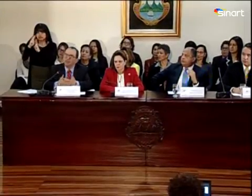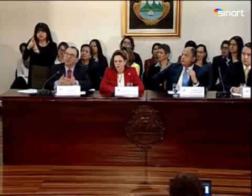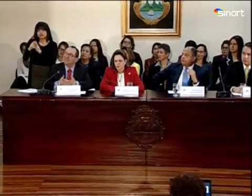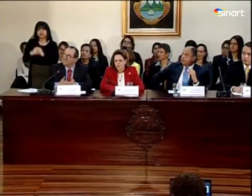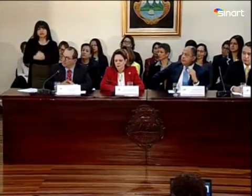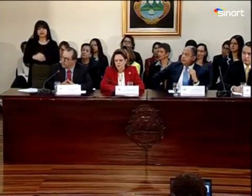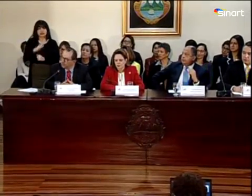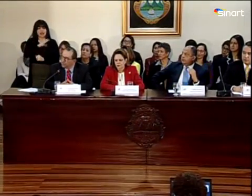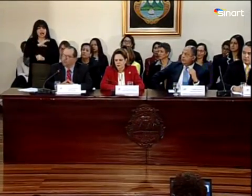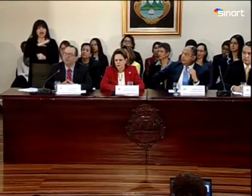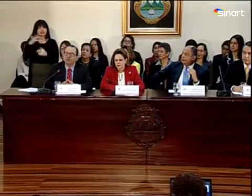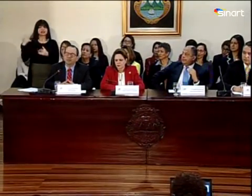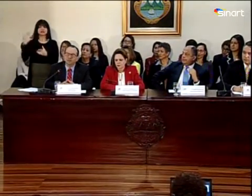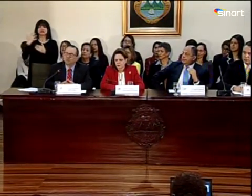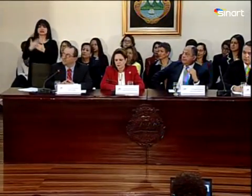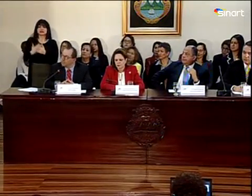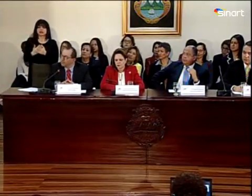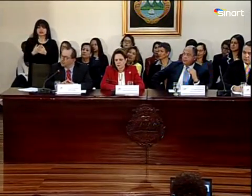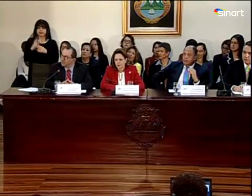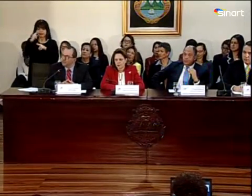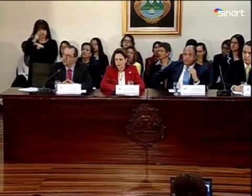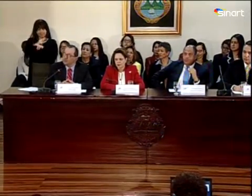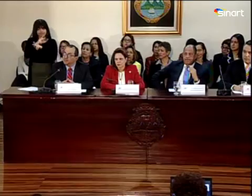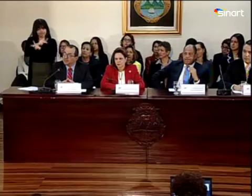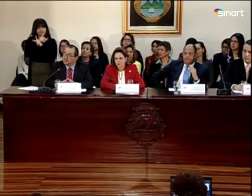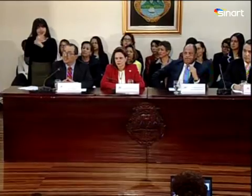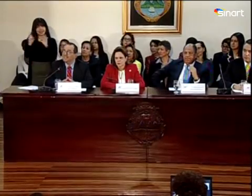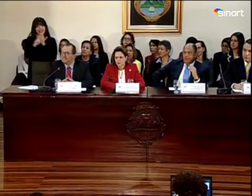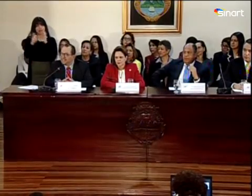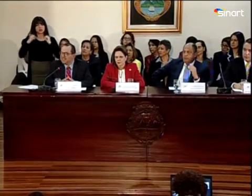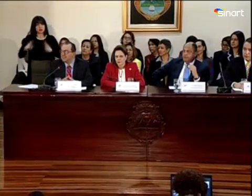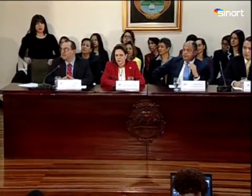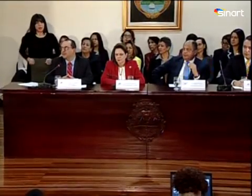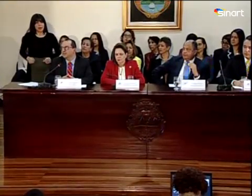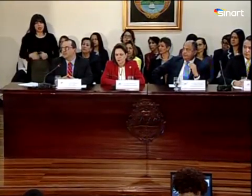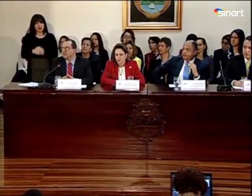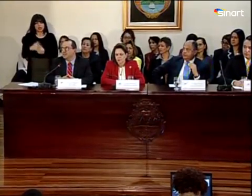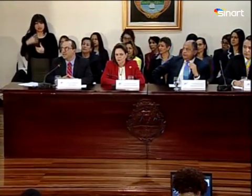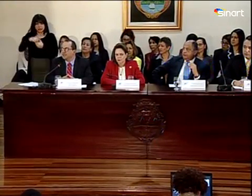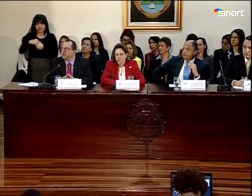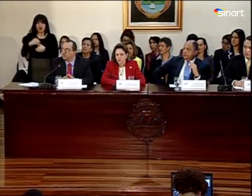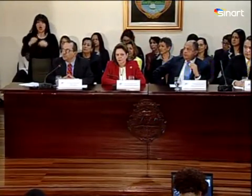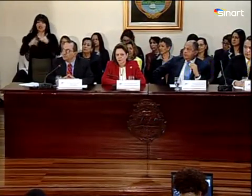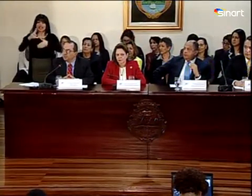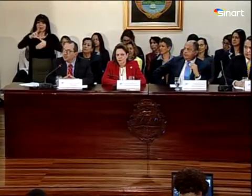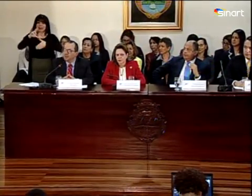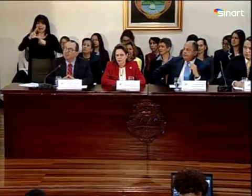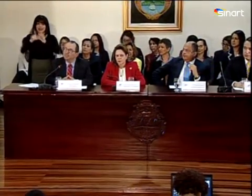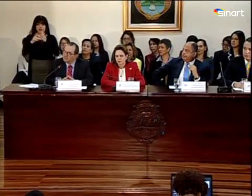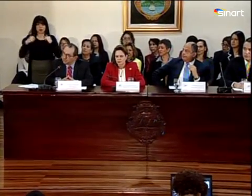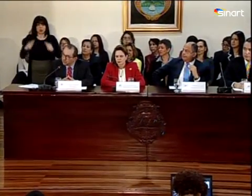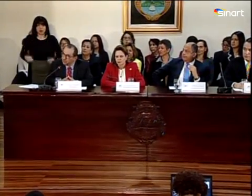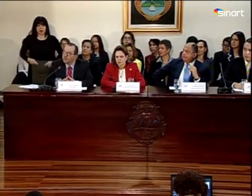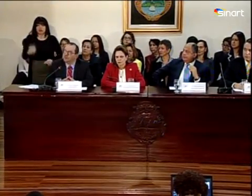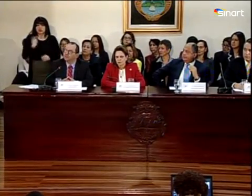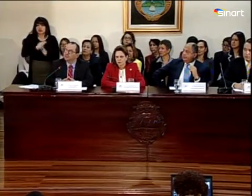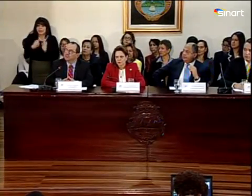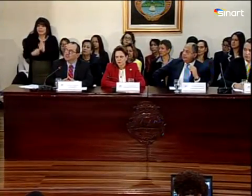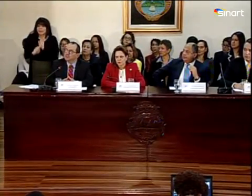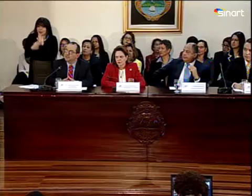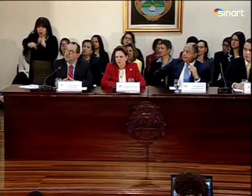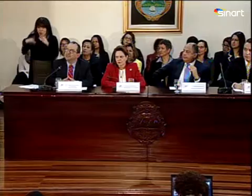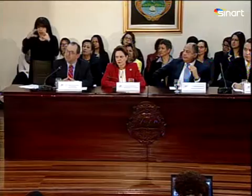y caracterizado por la tutela de los derechos fundamentales, sede de la Corte Interamericana de Derechos Humanos. La presentación que